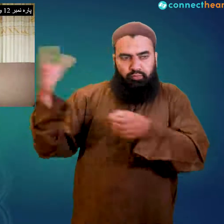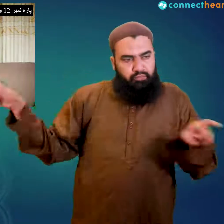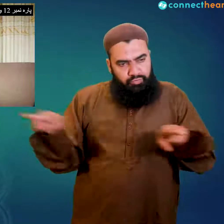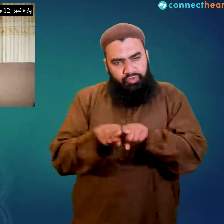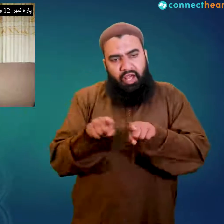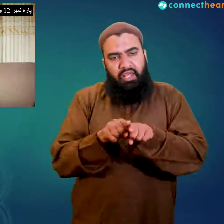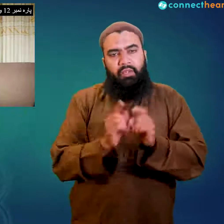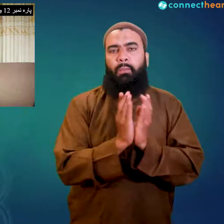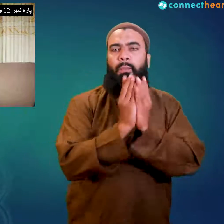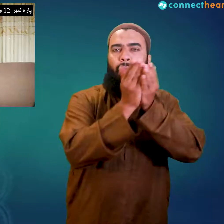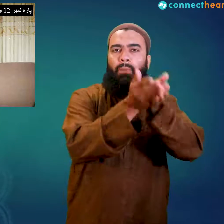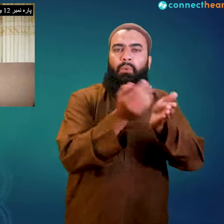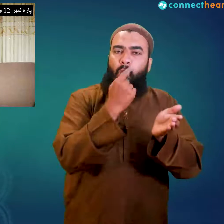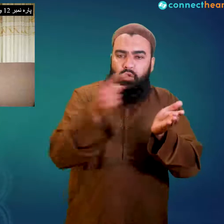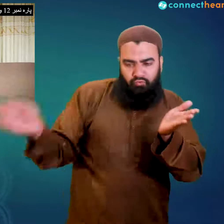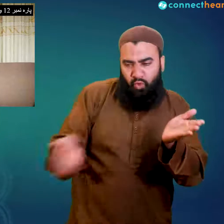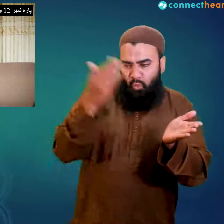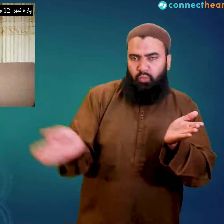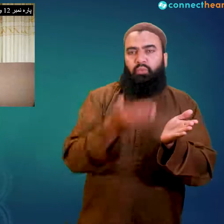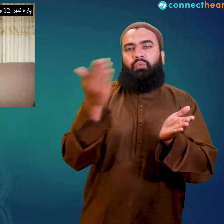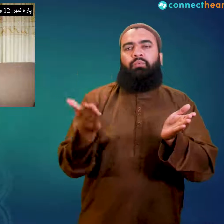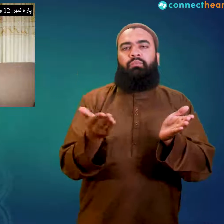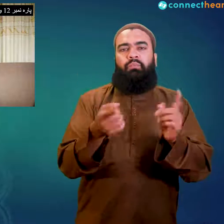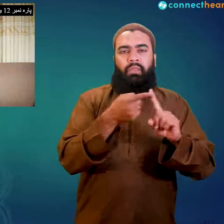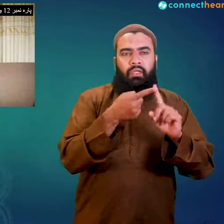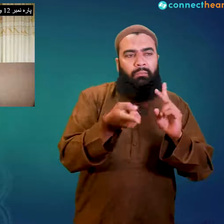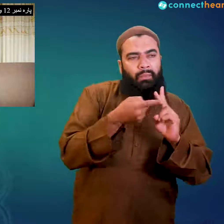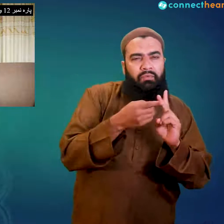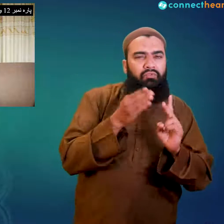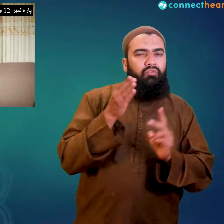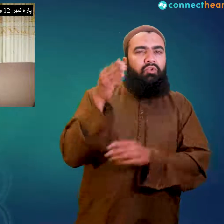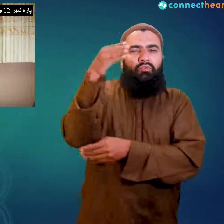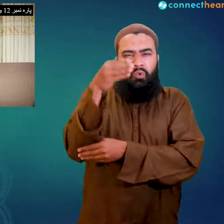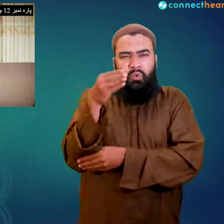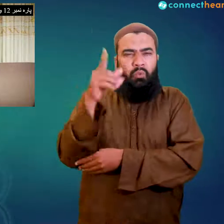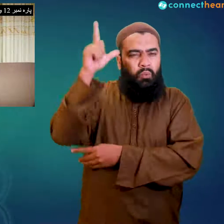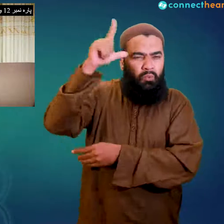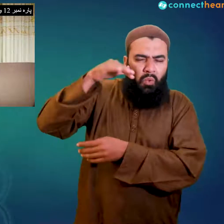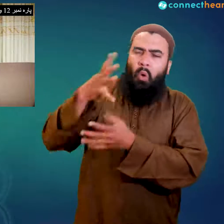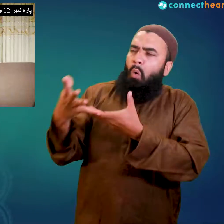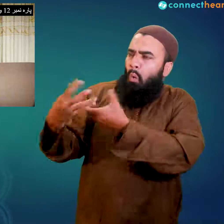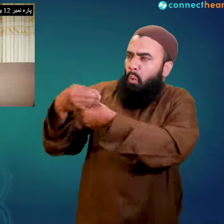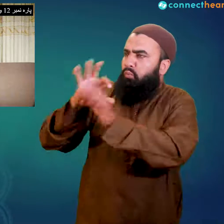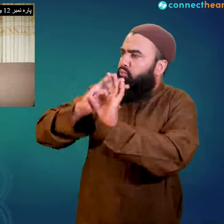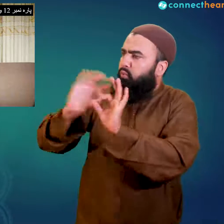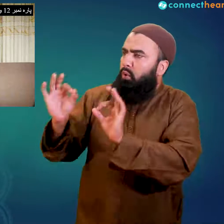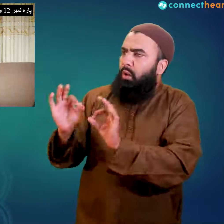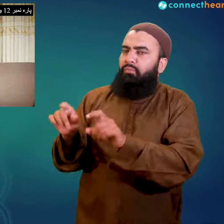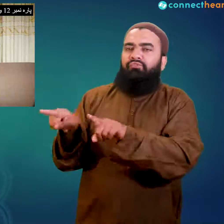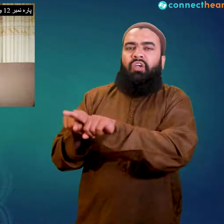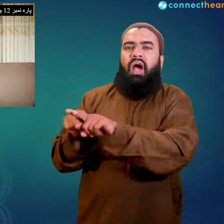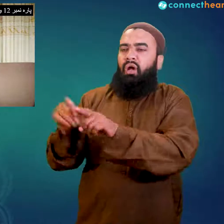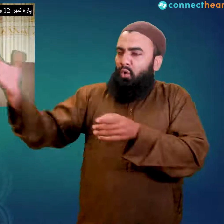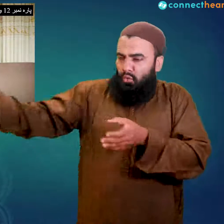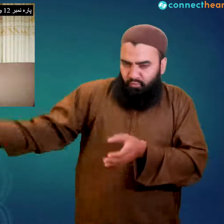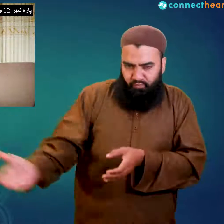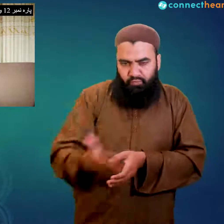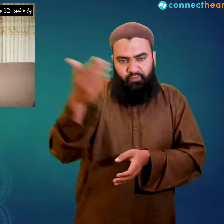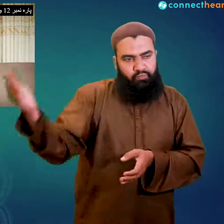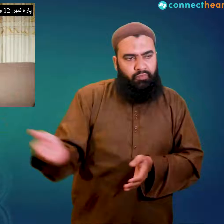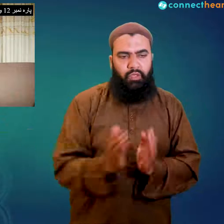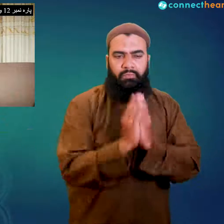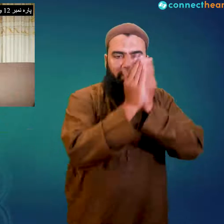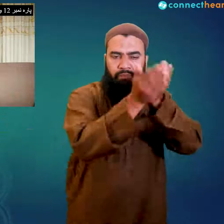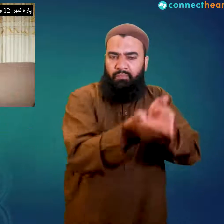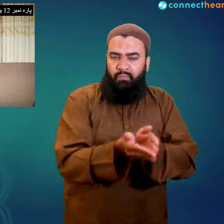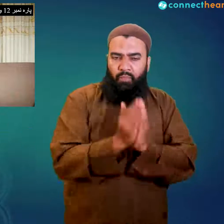جانوروں کے وہ اس کشتی کے اندر اپنے ساتھ سوار کر لیے جائیں، اور اہل ایمان بھی اس کشتی کے اندر سوار ہو